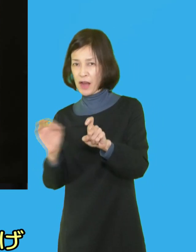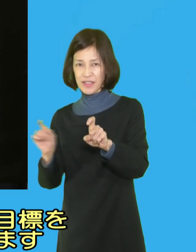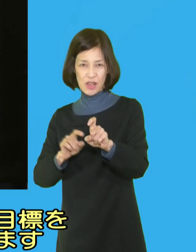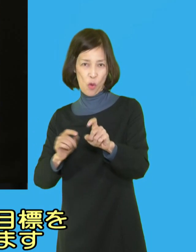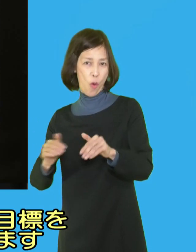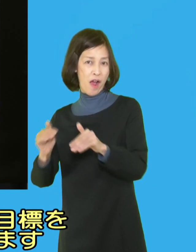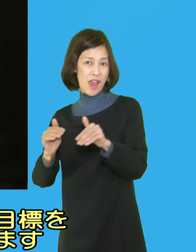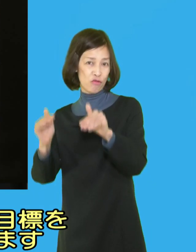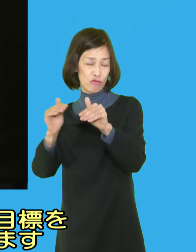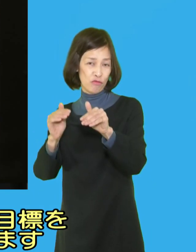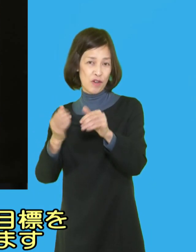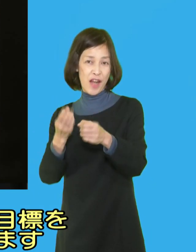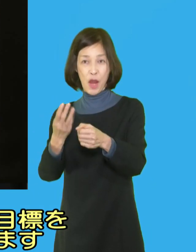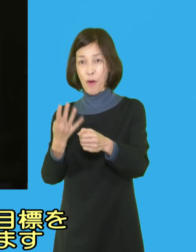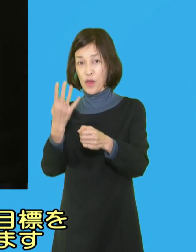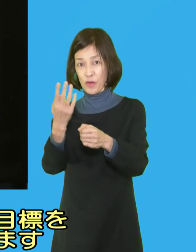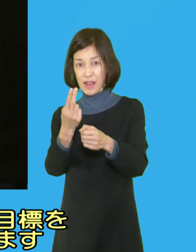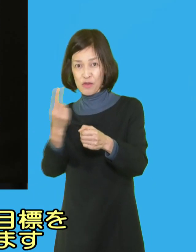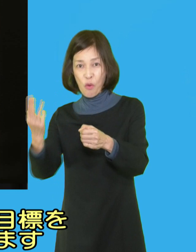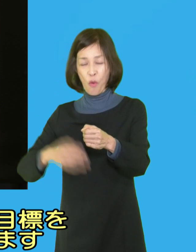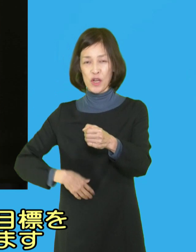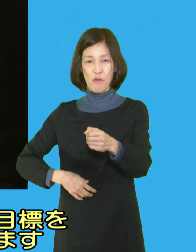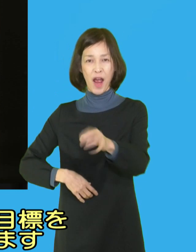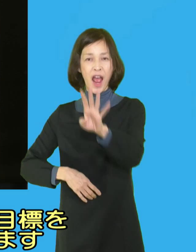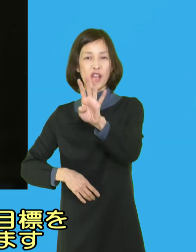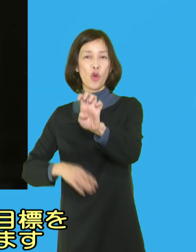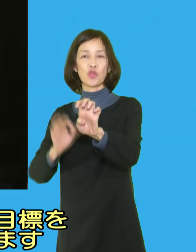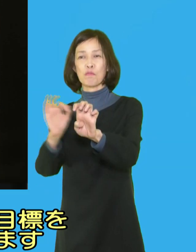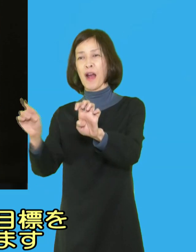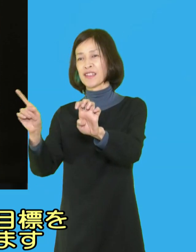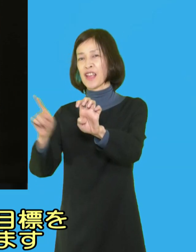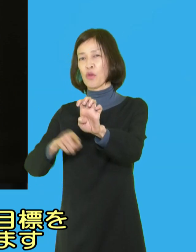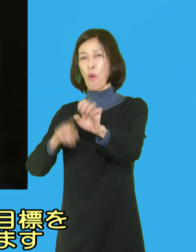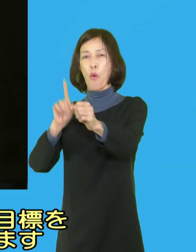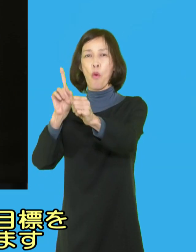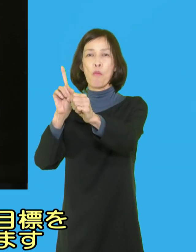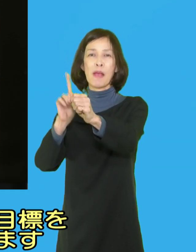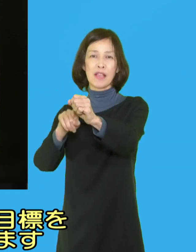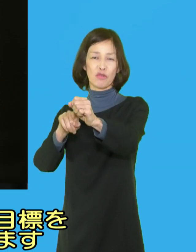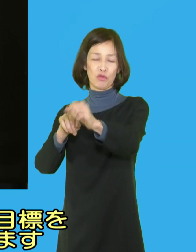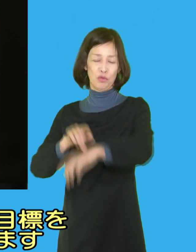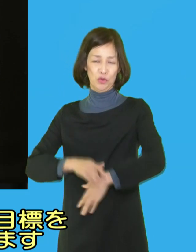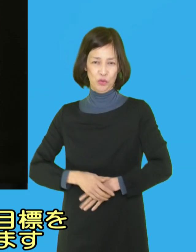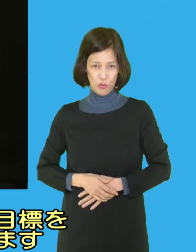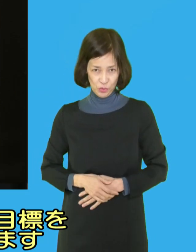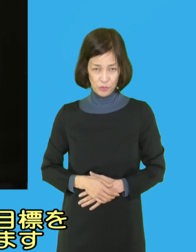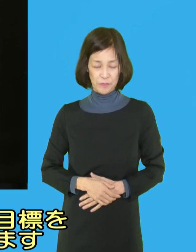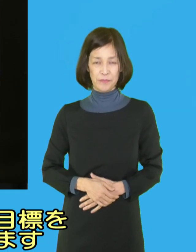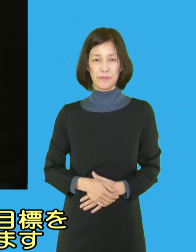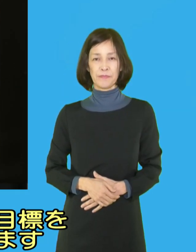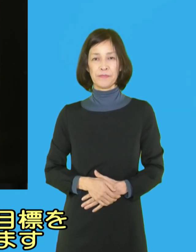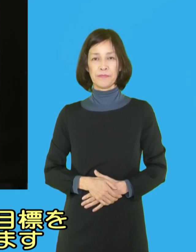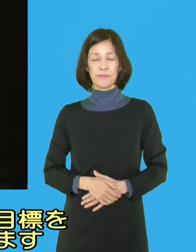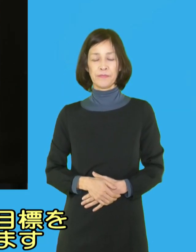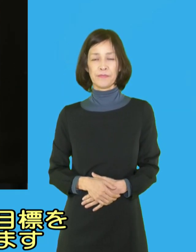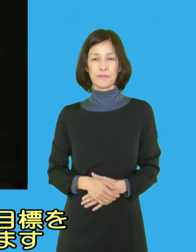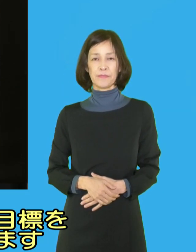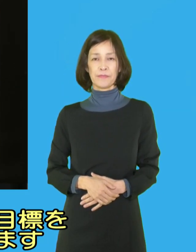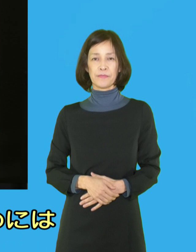して令和4年度には 40%、 この目標を達成をしたいと考えております